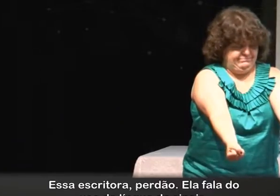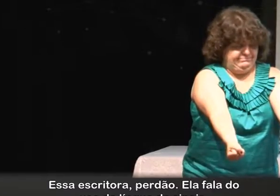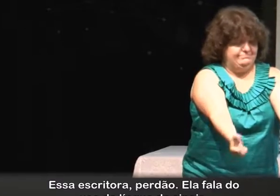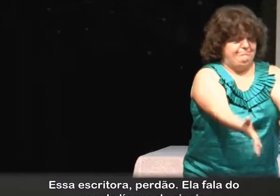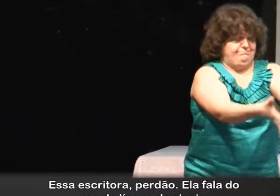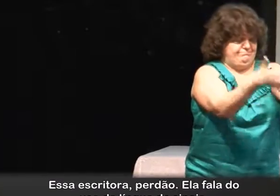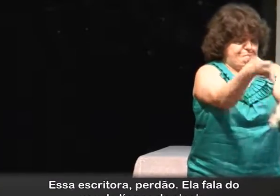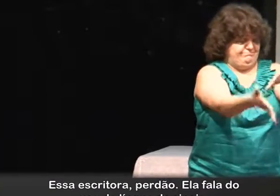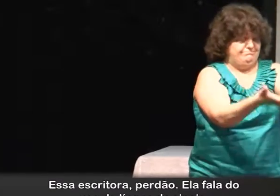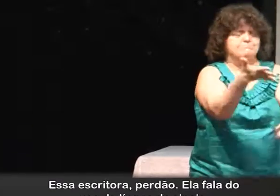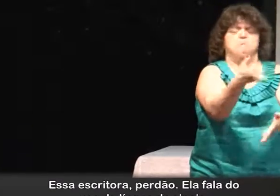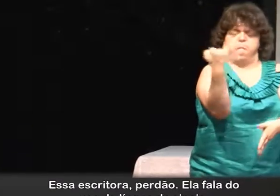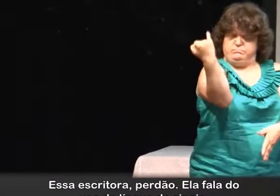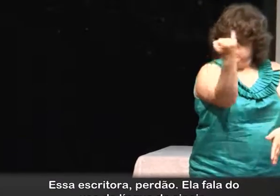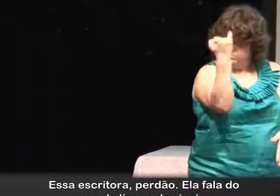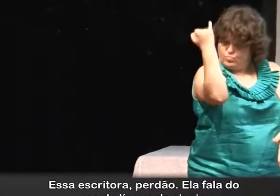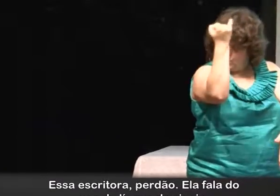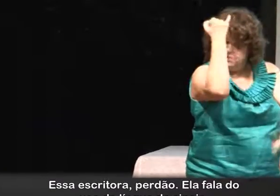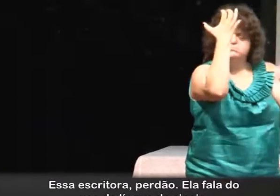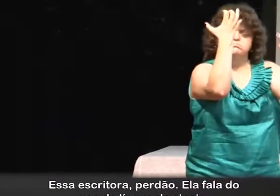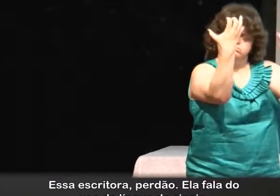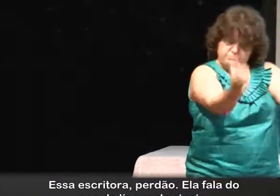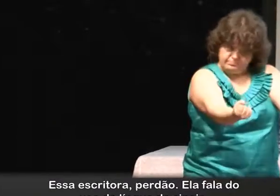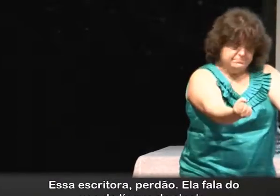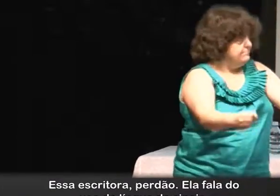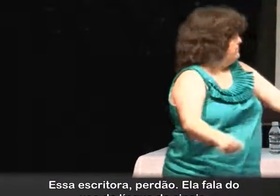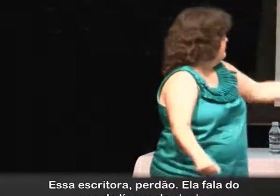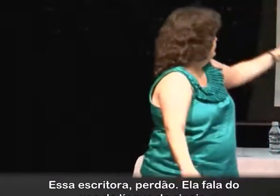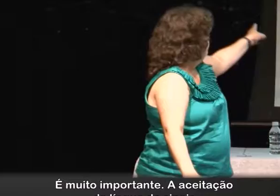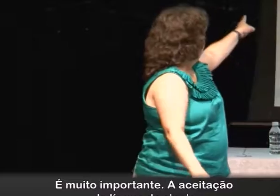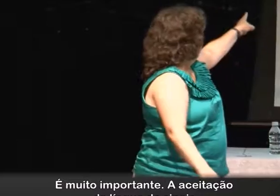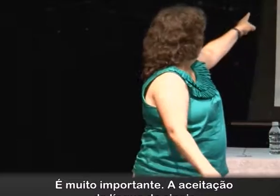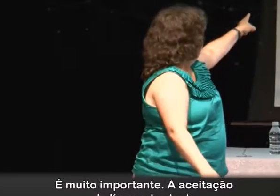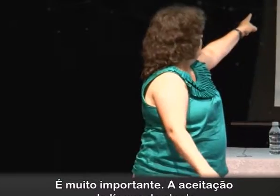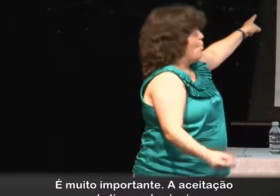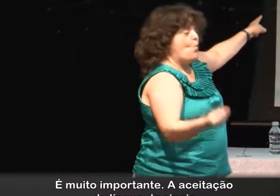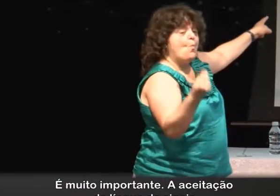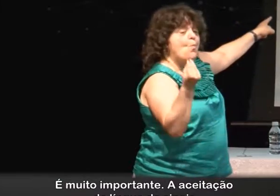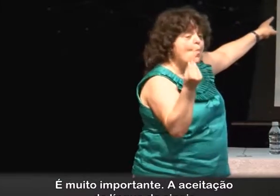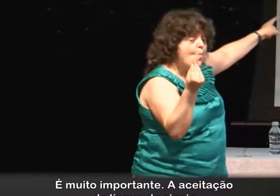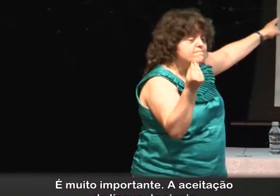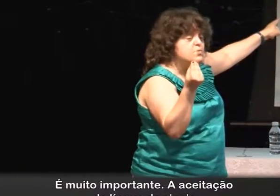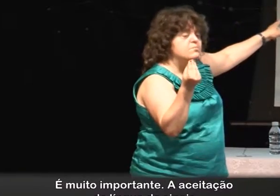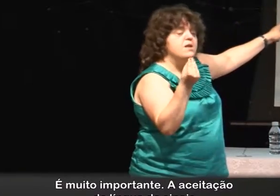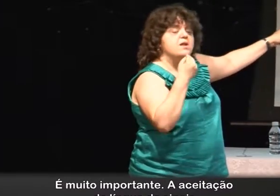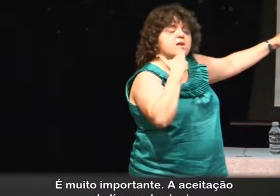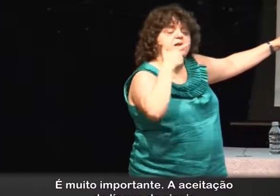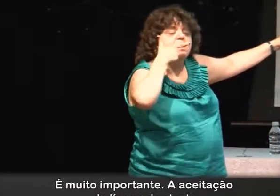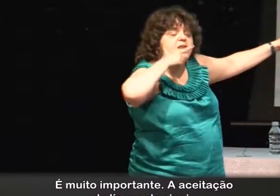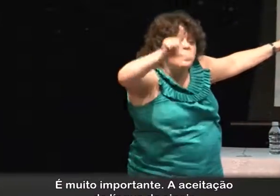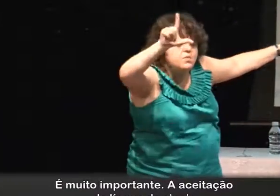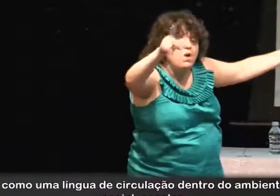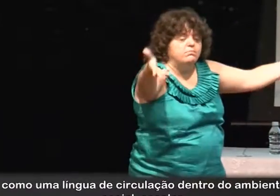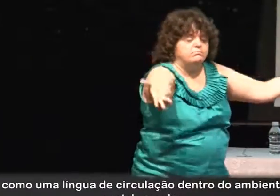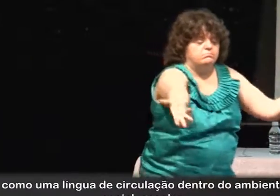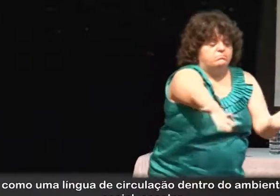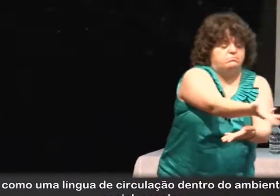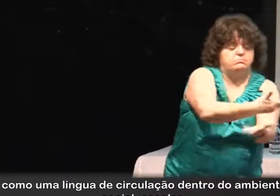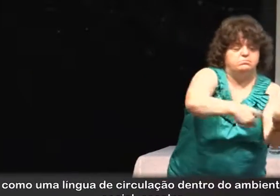essa escritora, perdão, ela fala do uso da língua de sinais. É muito importante a aceitação da língua de sinais como uma língua